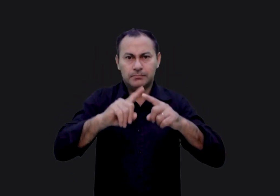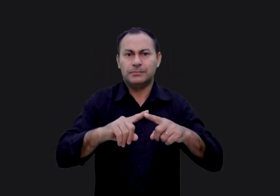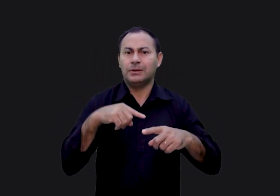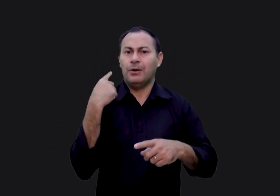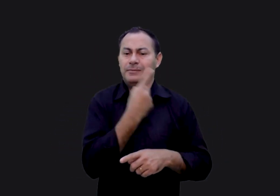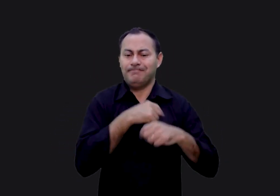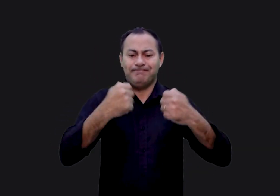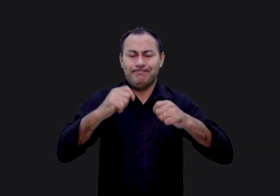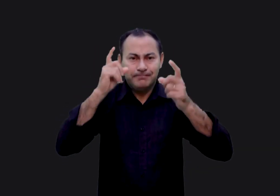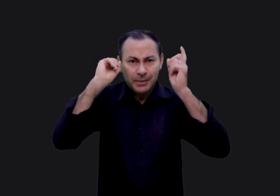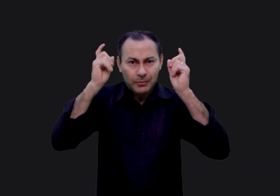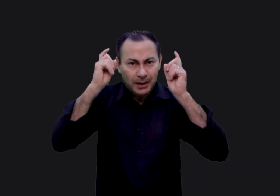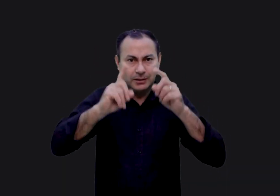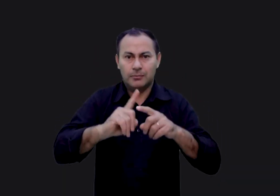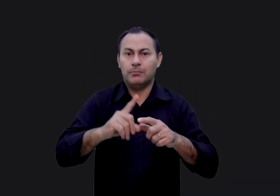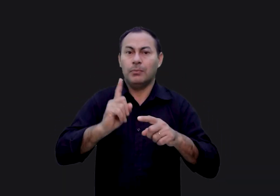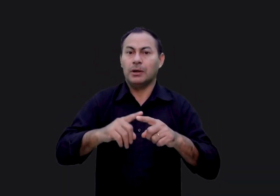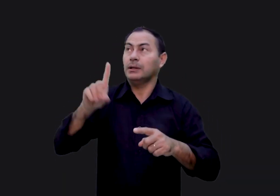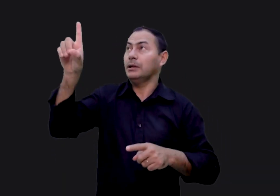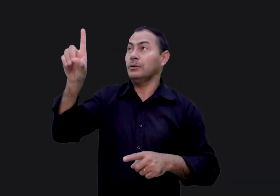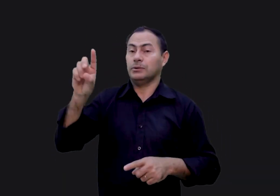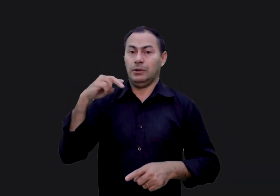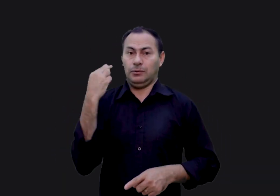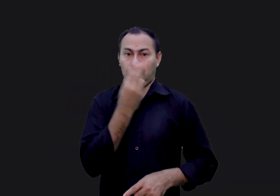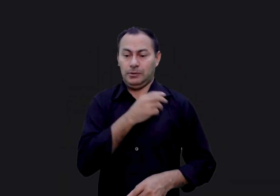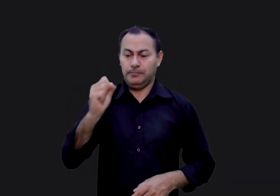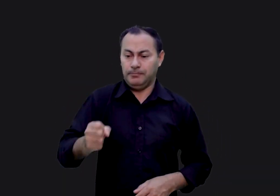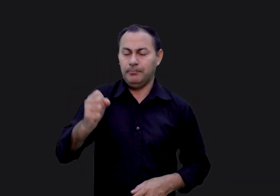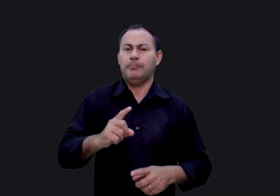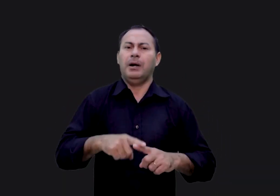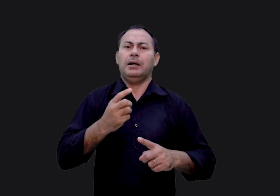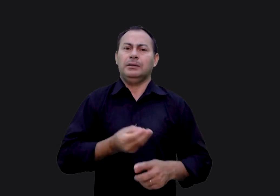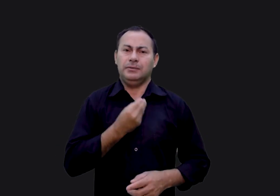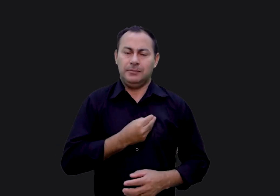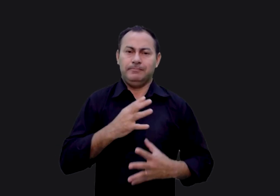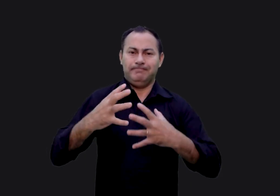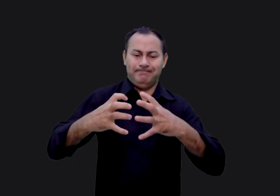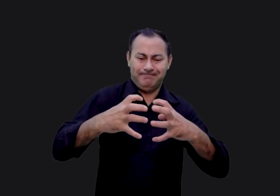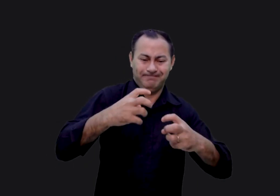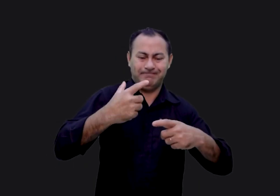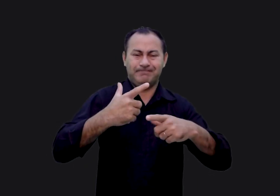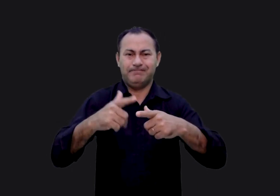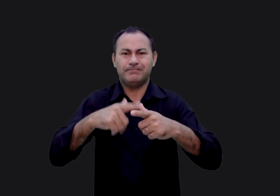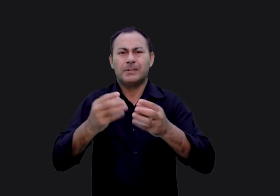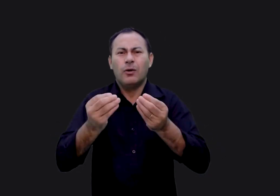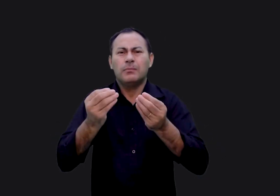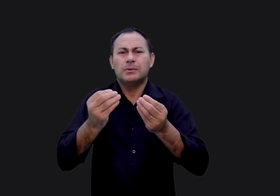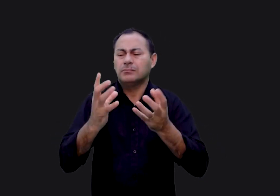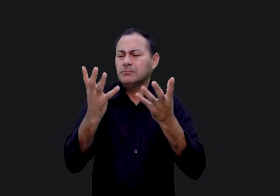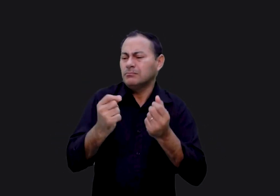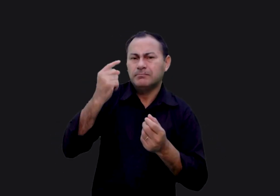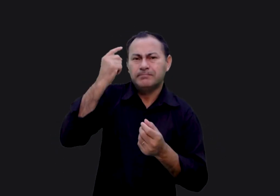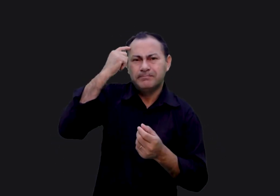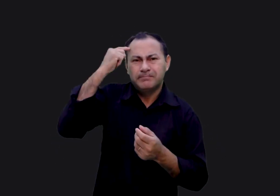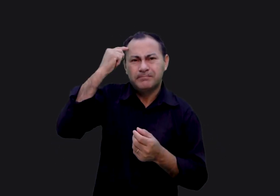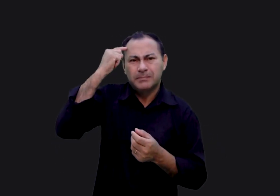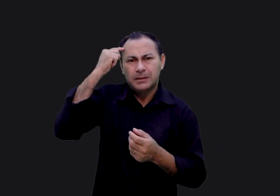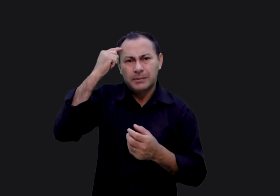preocupar, porque Deus é nosso pastor, mas vivemos em conflito. Como lidar com esses pensamentos conflitantes? Os